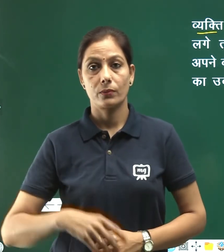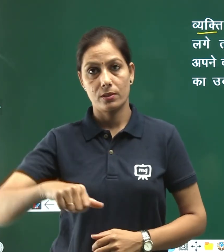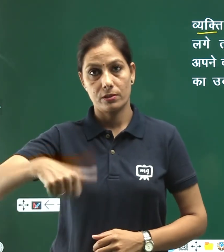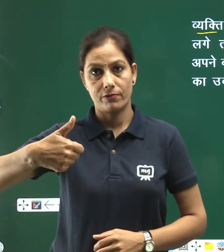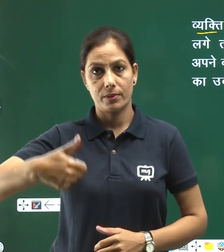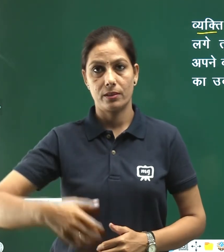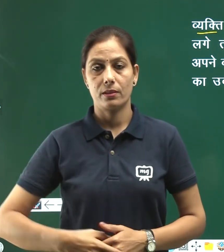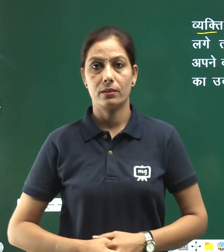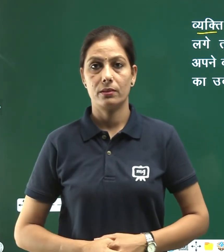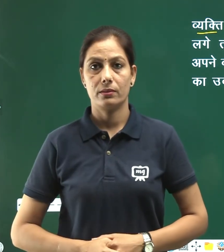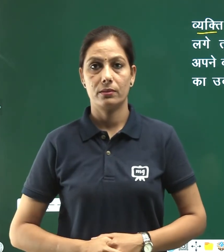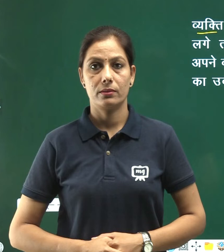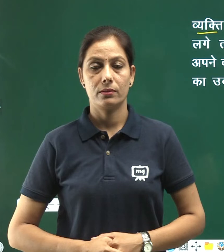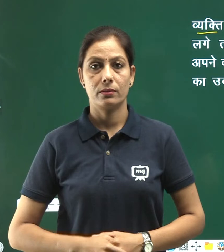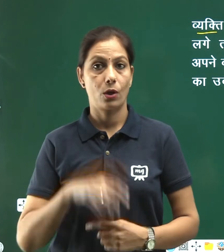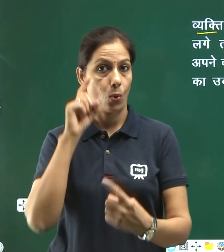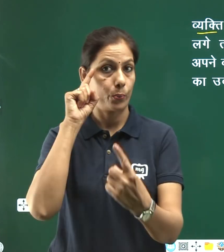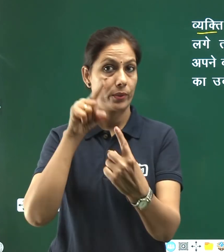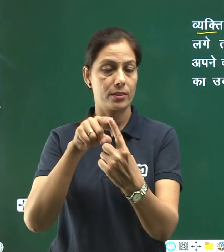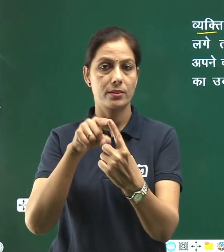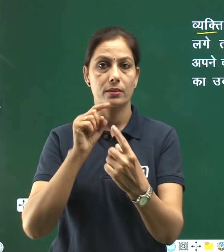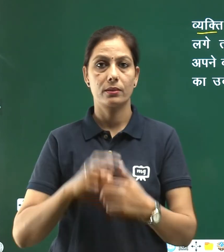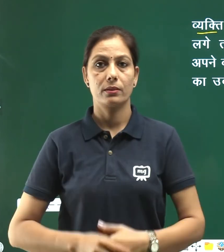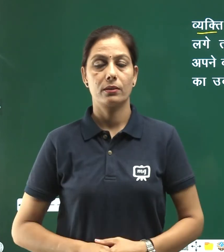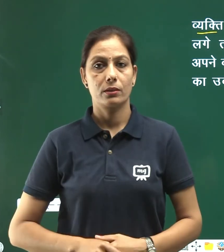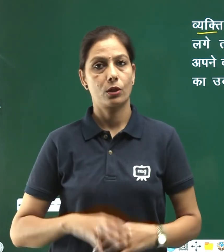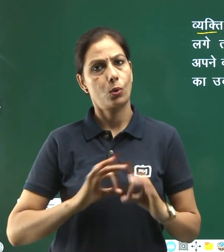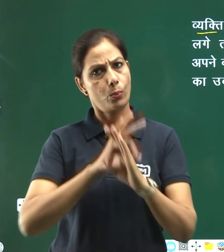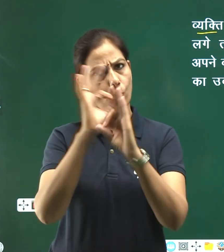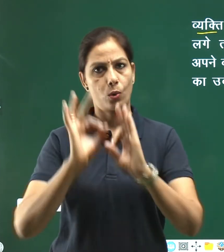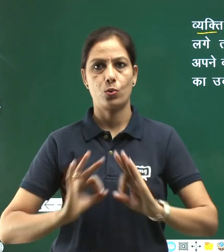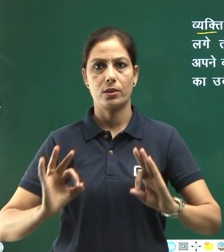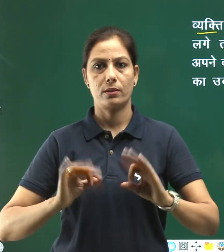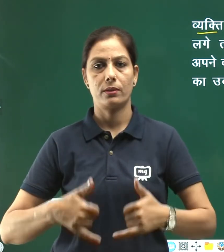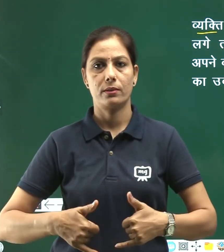सफल बनाने का उद्देश्य पूर्ण हो जाता है।